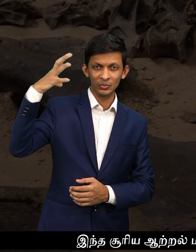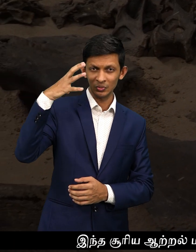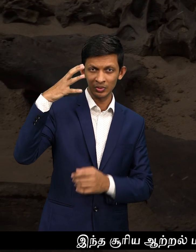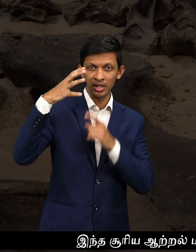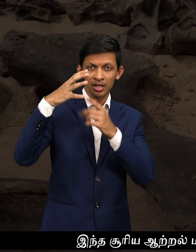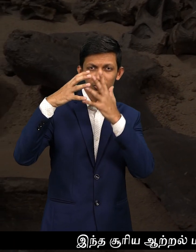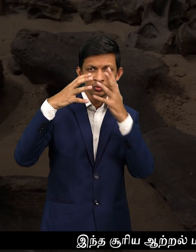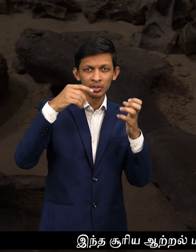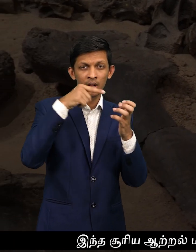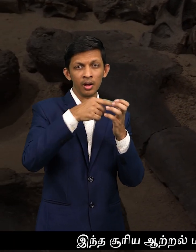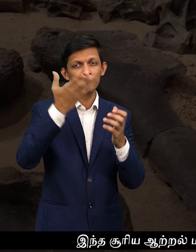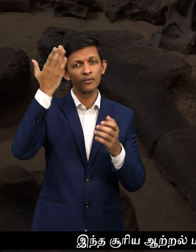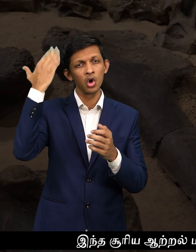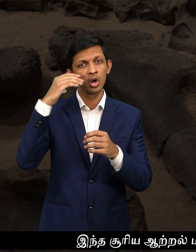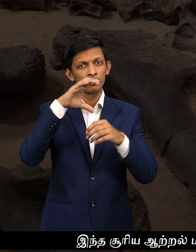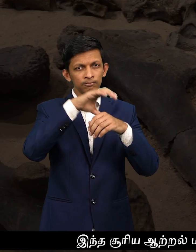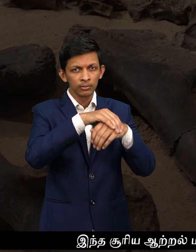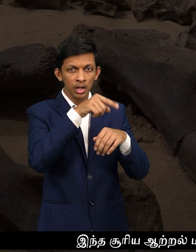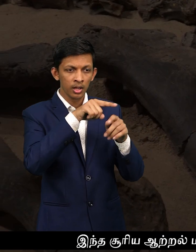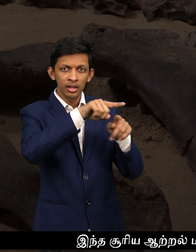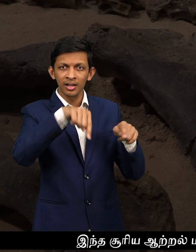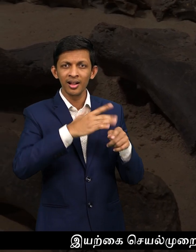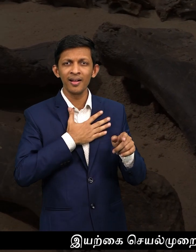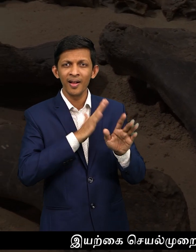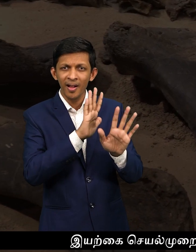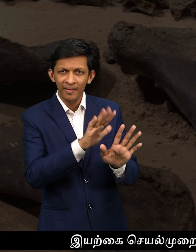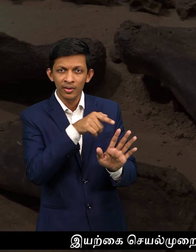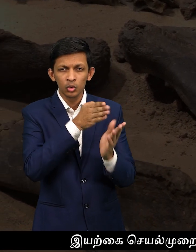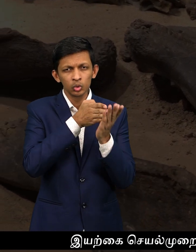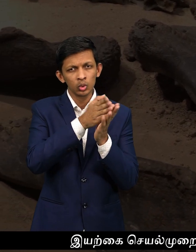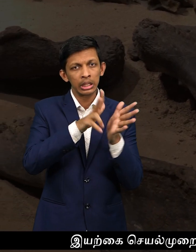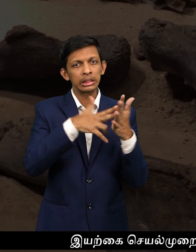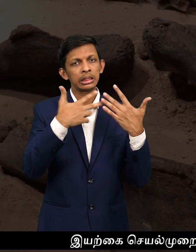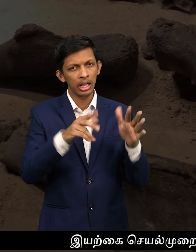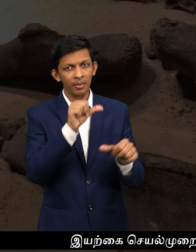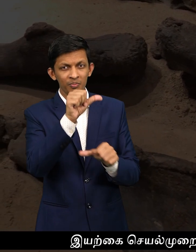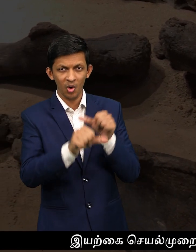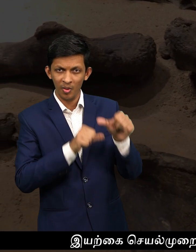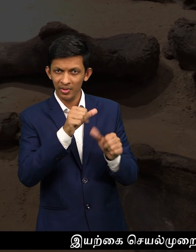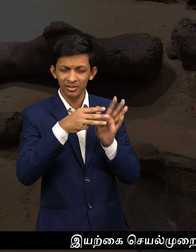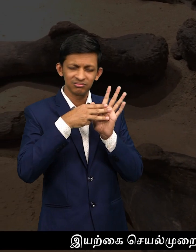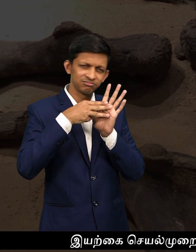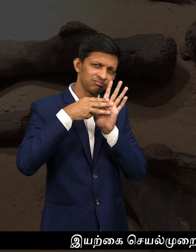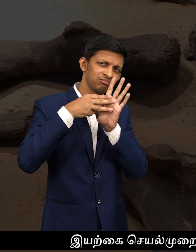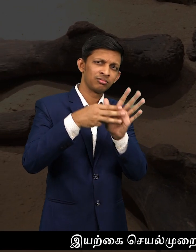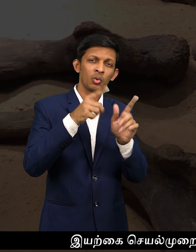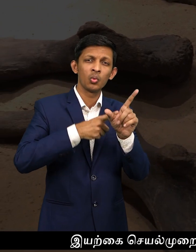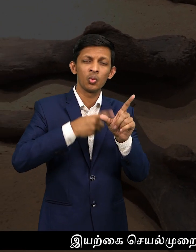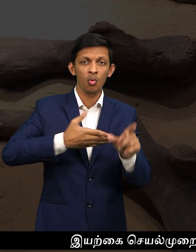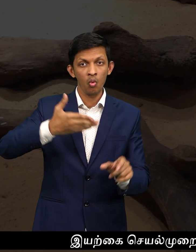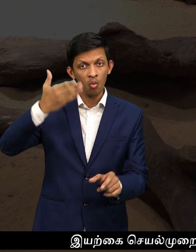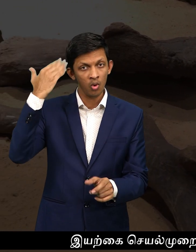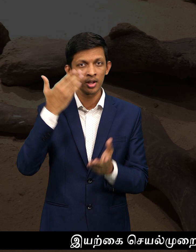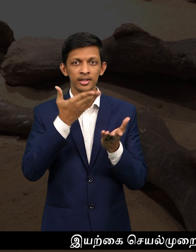இந்த சூரிய ஆற்றல் மில்லியன் கணக்கான ஆண்டுகளுக்கு முன்பு இயற்கை செயல்முறைகள் மூலம் இந்த கரிம பொருளில் சிக்கியது.